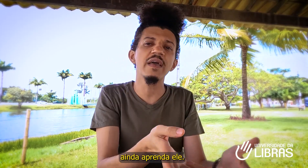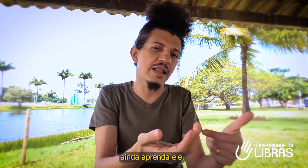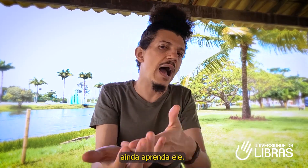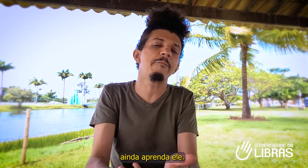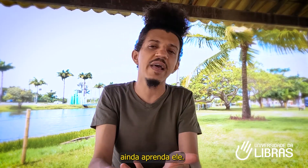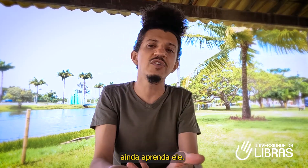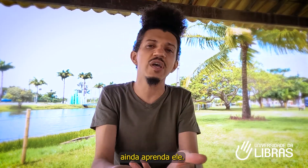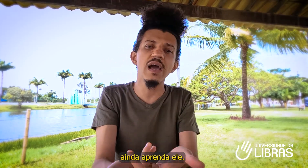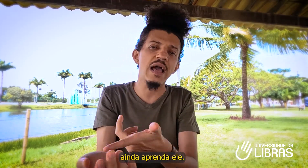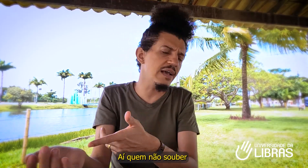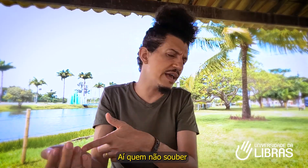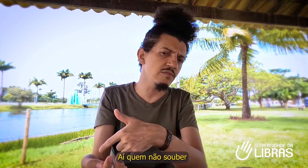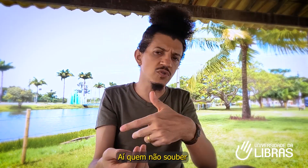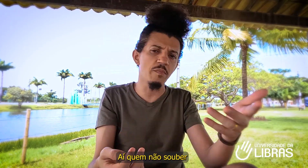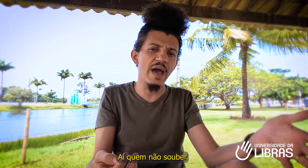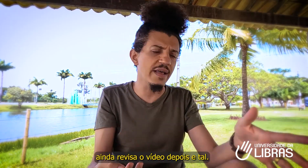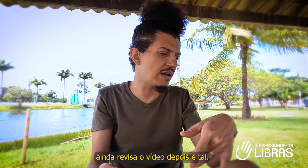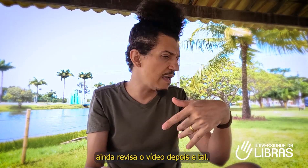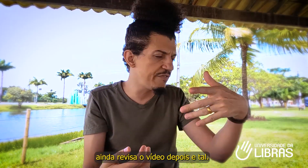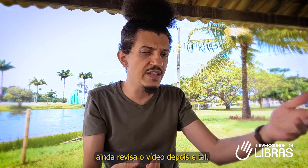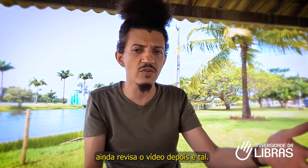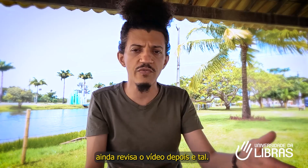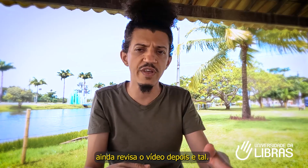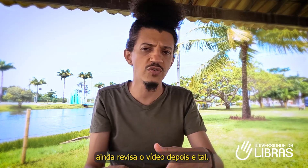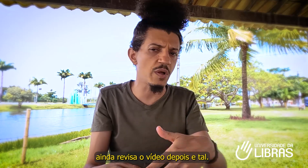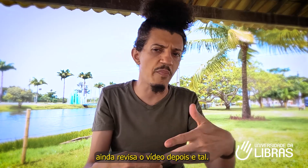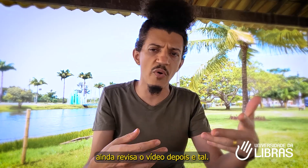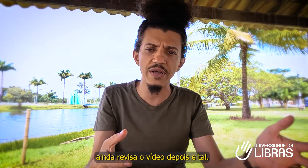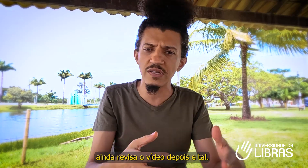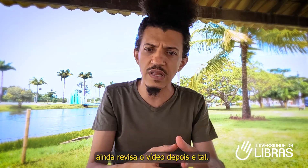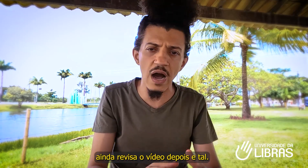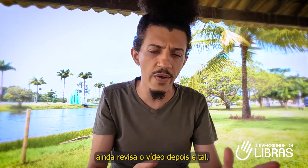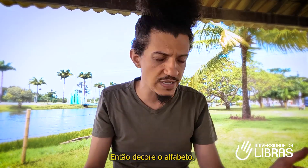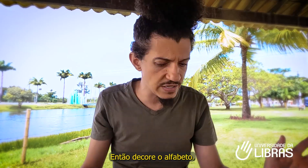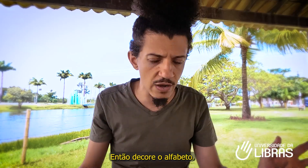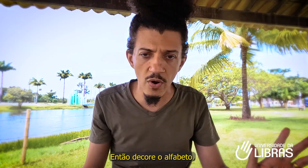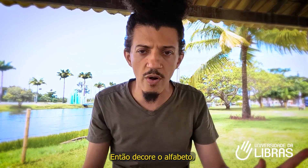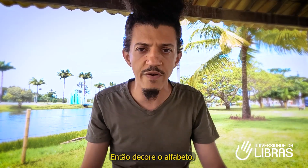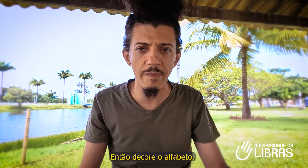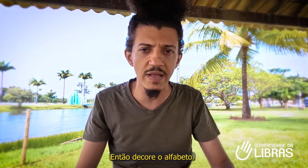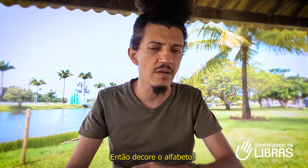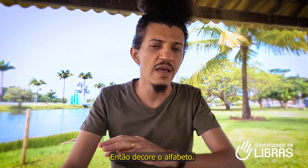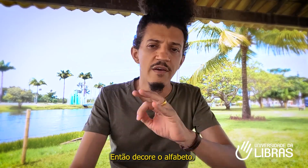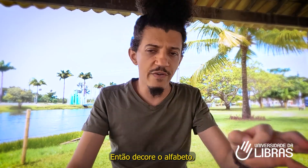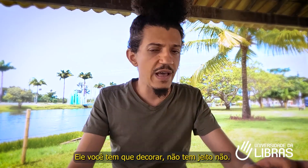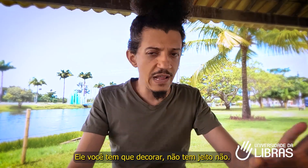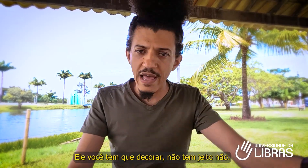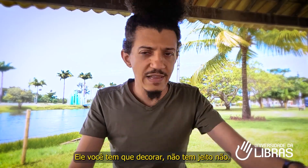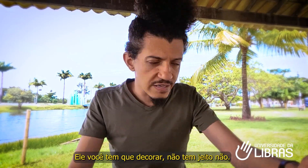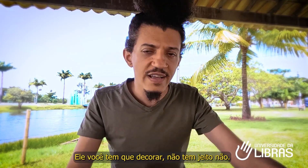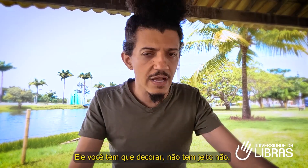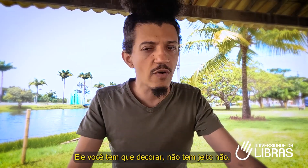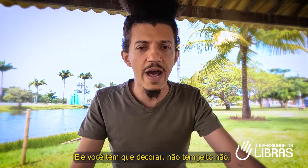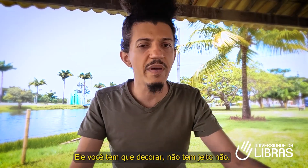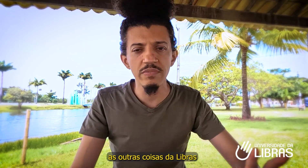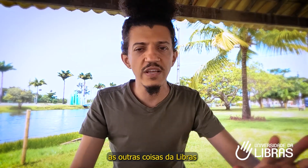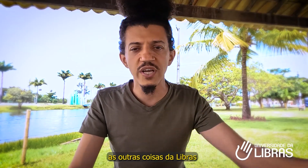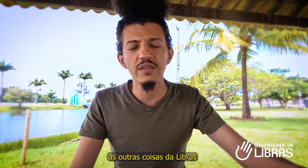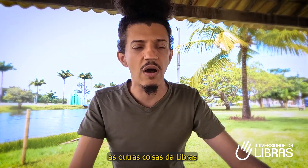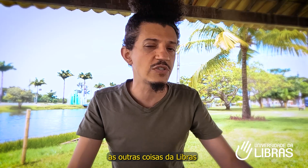ainda aprende ele, aí quem não souber ainda, revisa o vídeo depois e tal, e aí você decora o alfabeto. Você tem que decorar mesmo, não tem jeito não. As